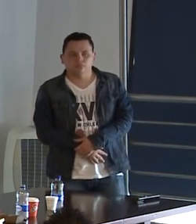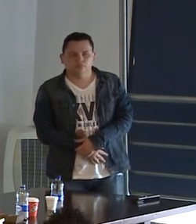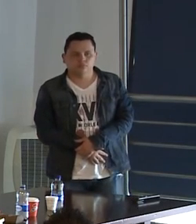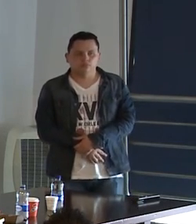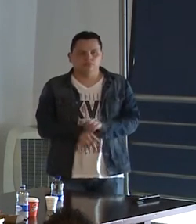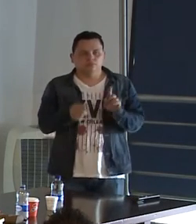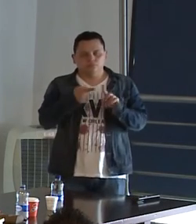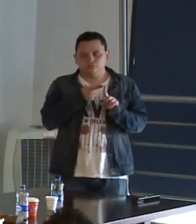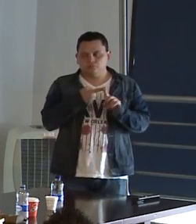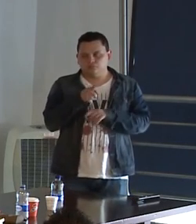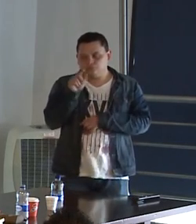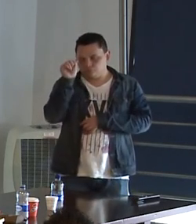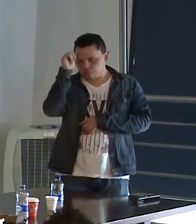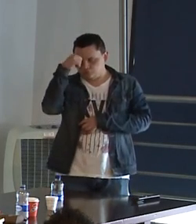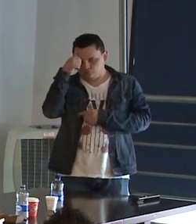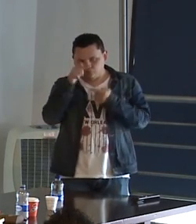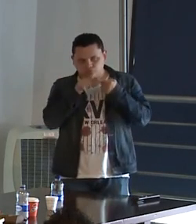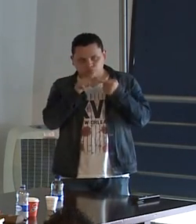Primero, un recuerdo.